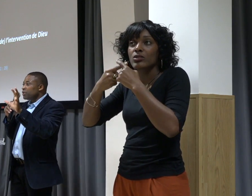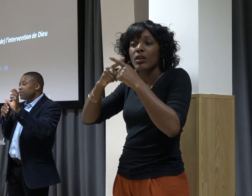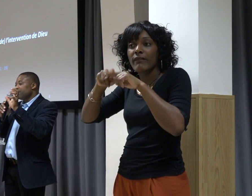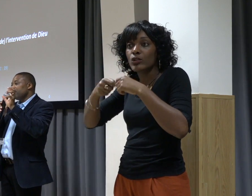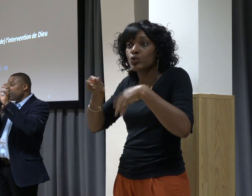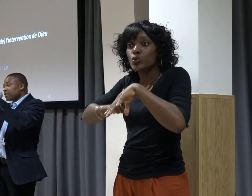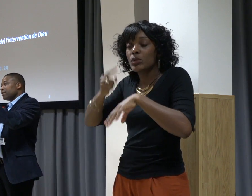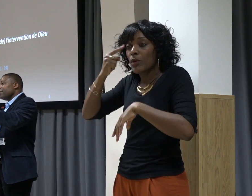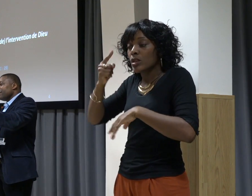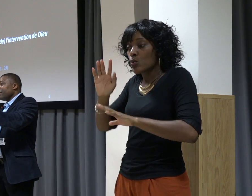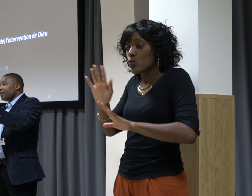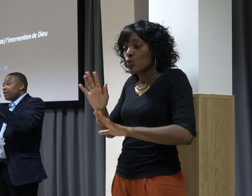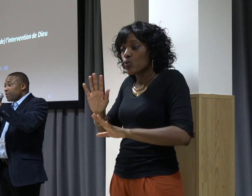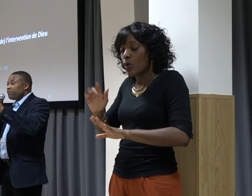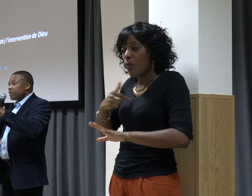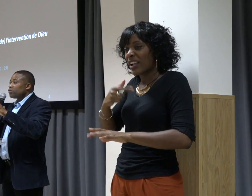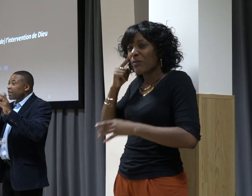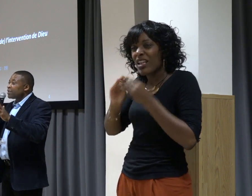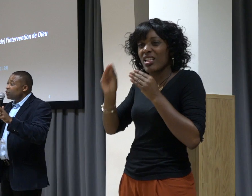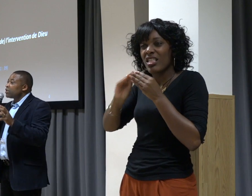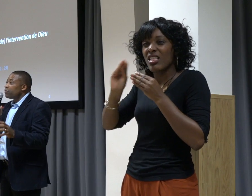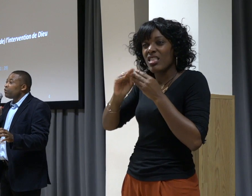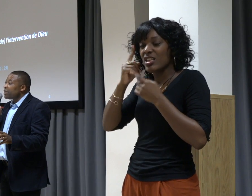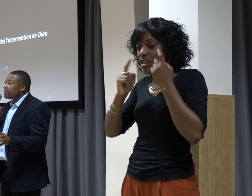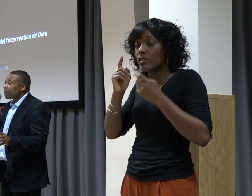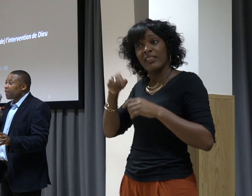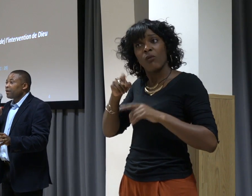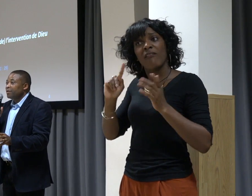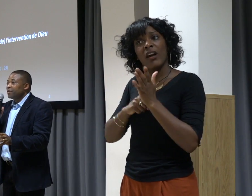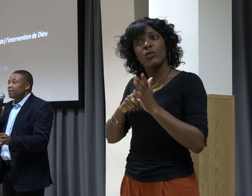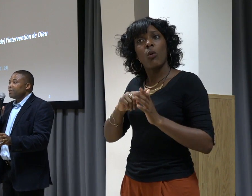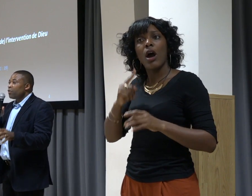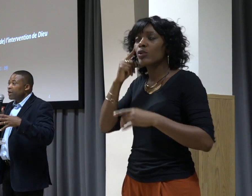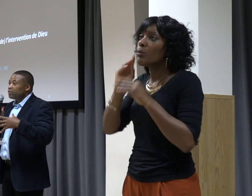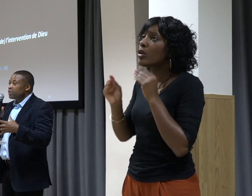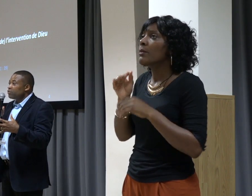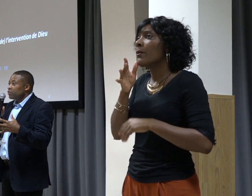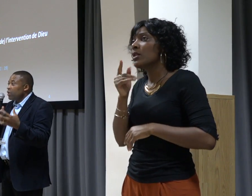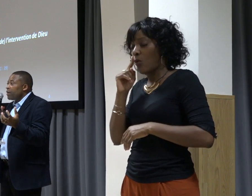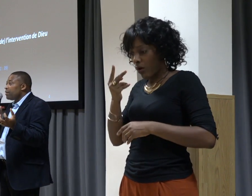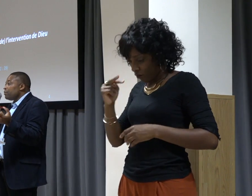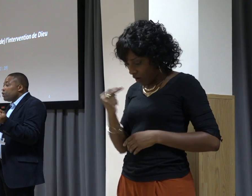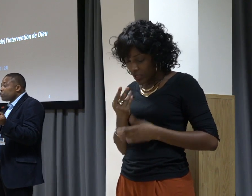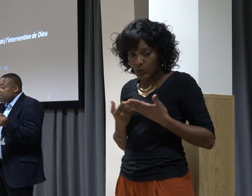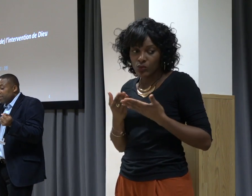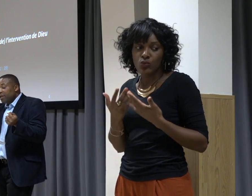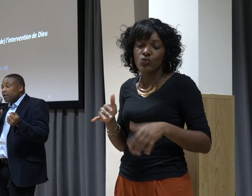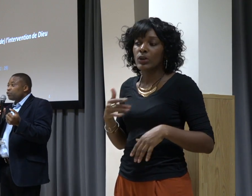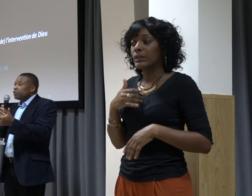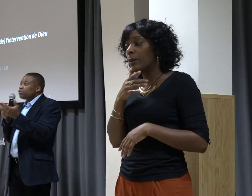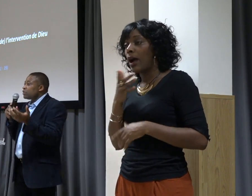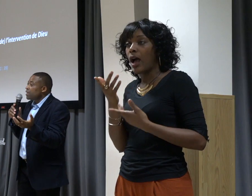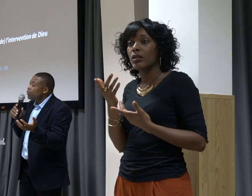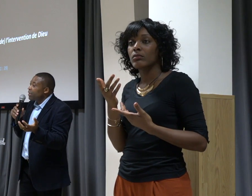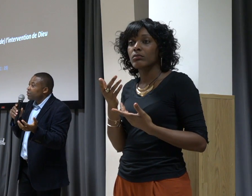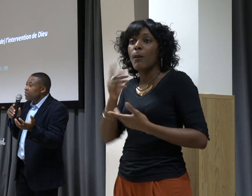tout de suite le risque. Et parfois, ce sont des questions qui sont fondées. On regarde notre situation. Moïse se disait, je suis